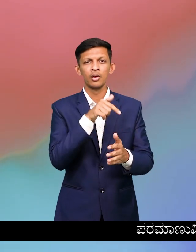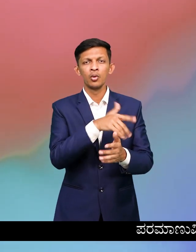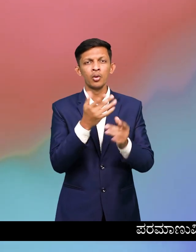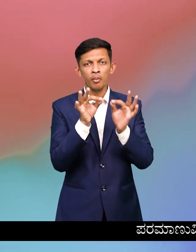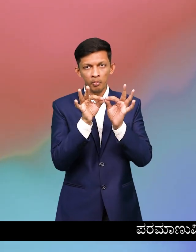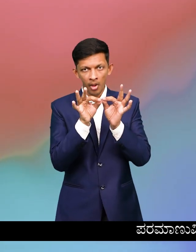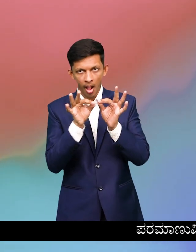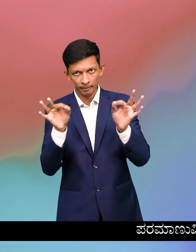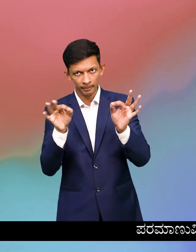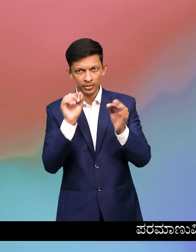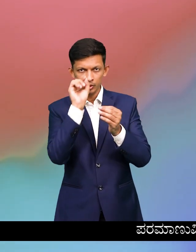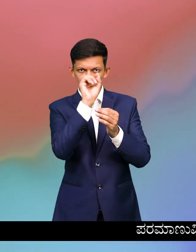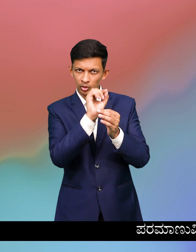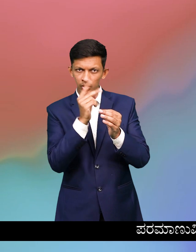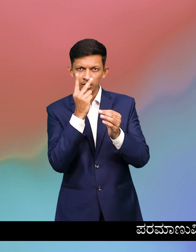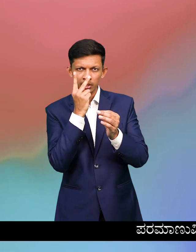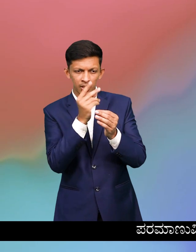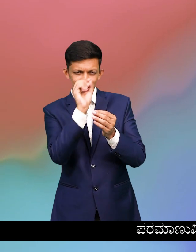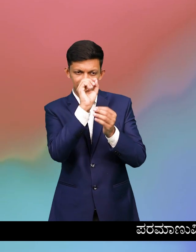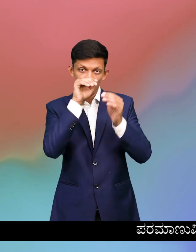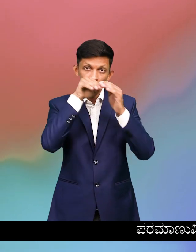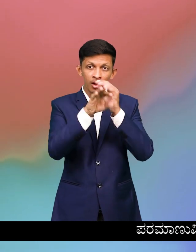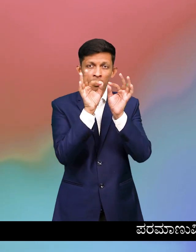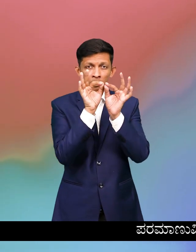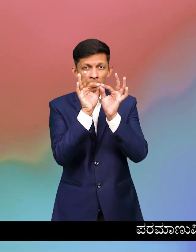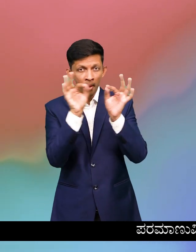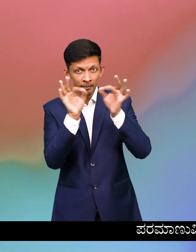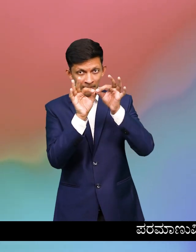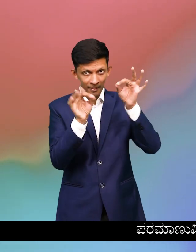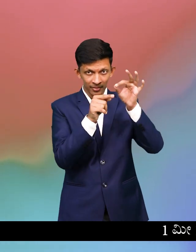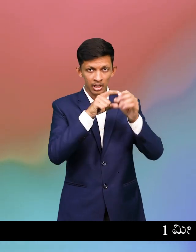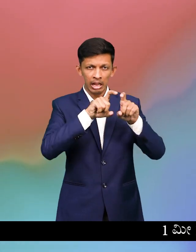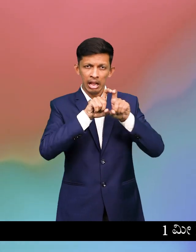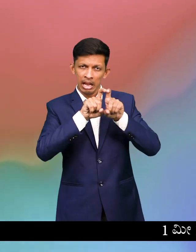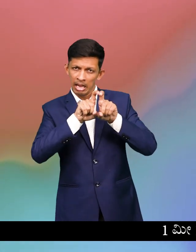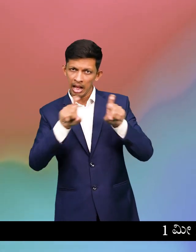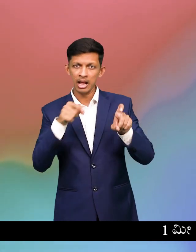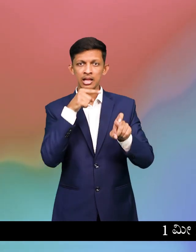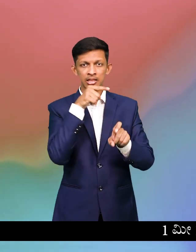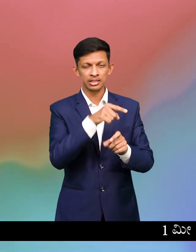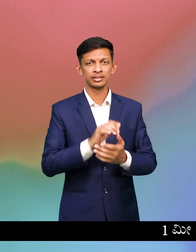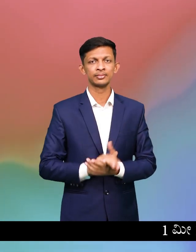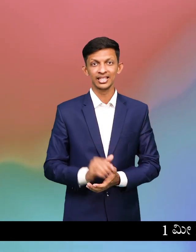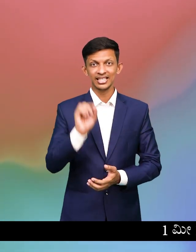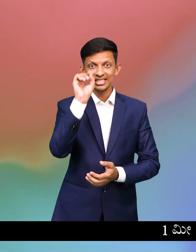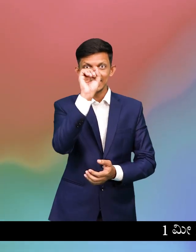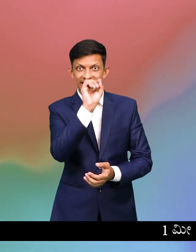ಪರಮಾಣುವಿನ ಗಾತ್ರವನ್ನು ಅದರ ತ್ರಿಜ್ಯದಿಂದ ನಿರ್ಧರಿಸಲಾಗುತ್ತದೆ. ಪರಮಾಣು ತ್ರಿಜ್ಯವನ್ನು